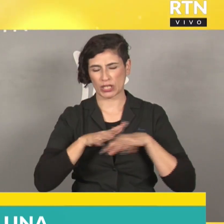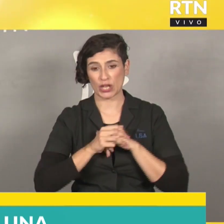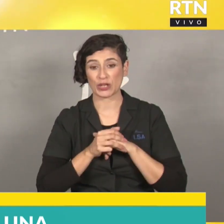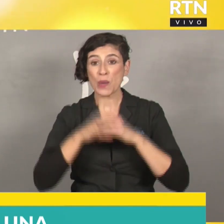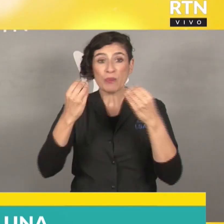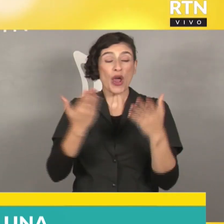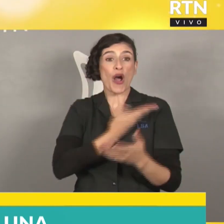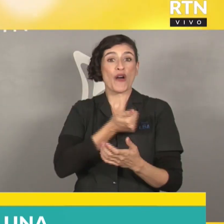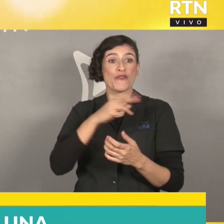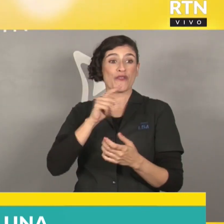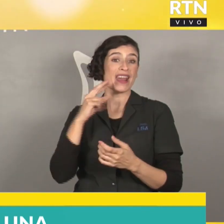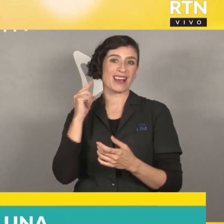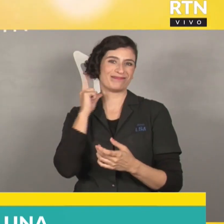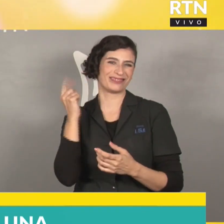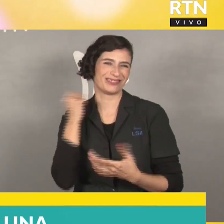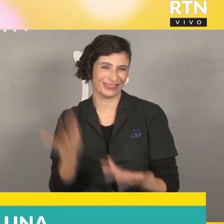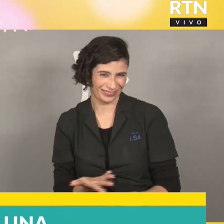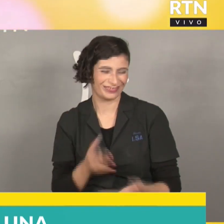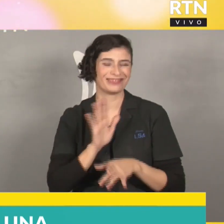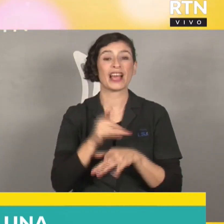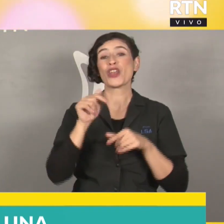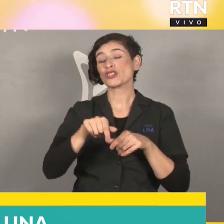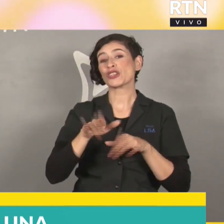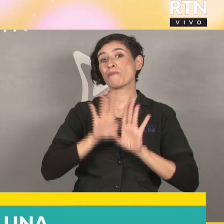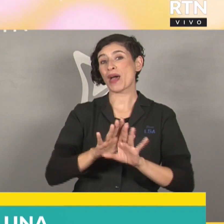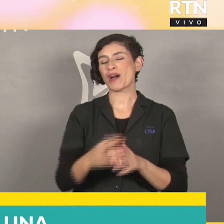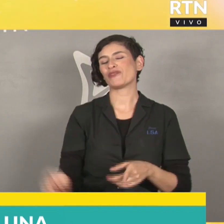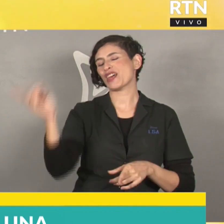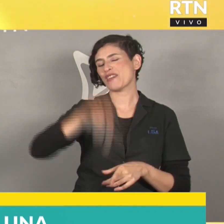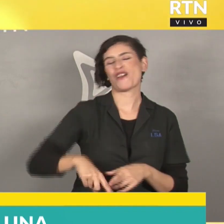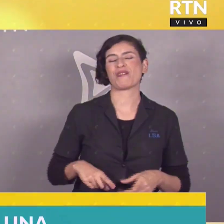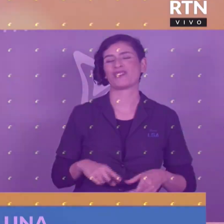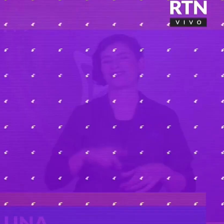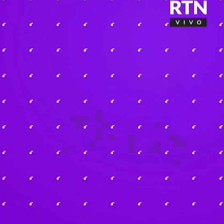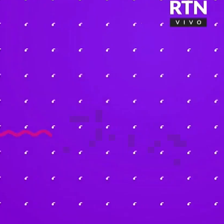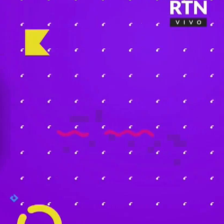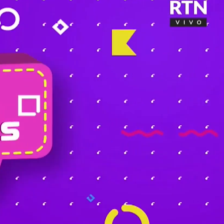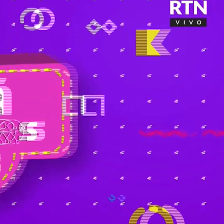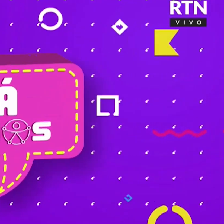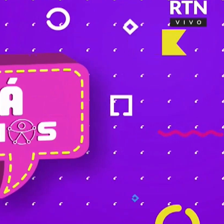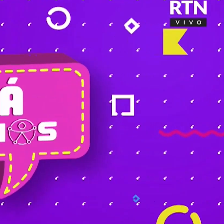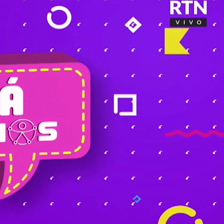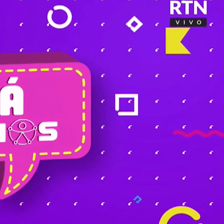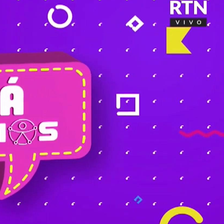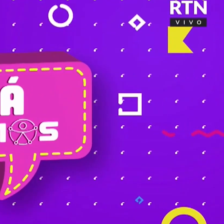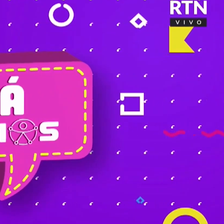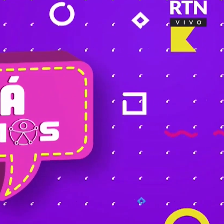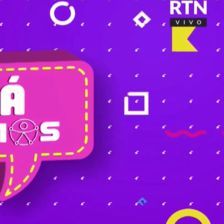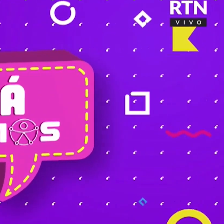en tu columna y nosotros vamos a una pausa y enseguida volvemos. Gracias.